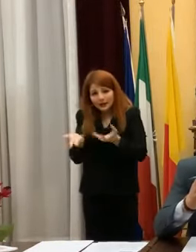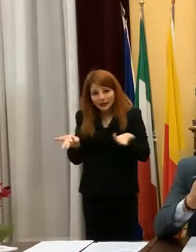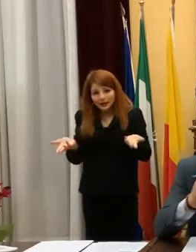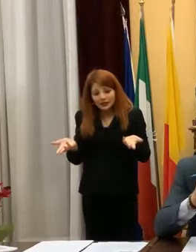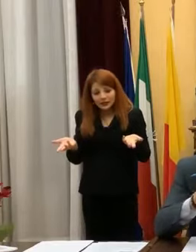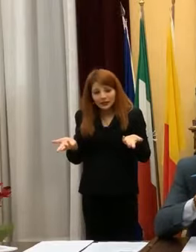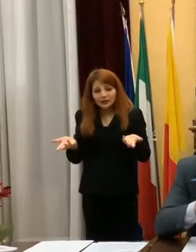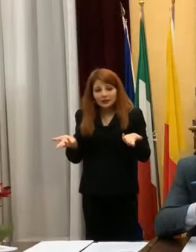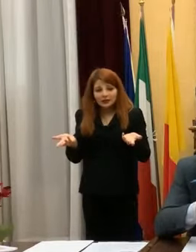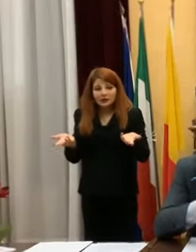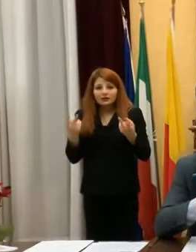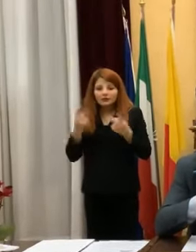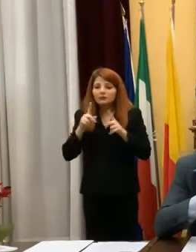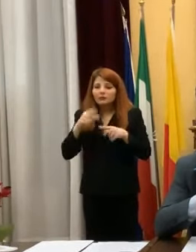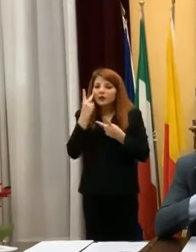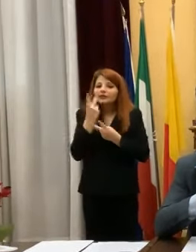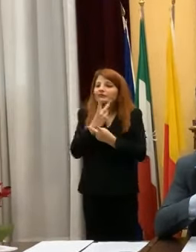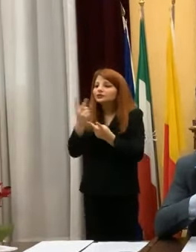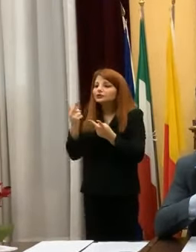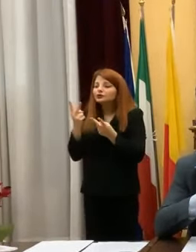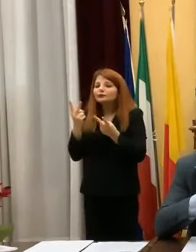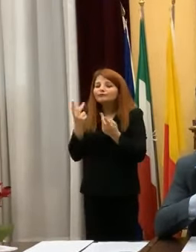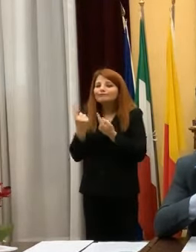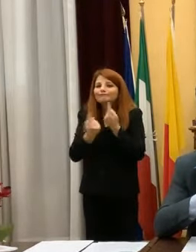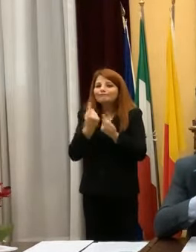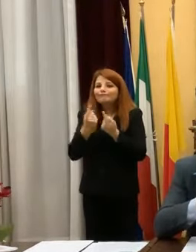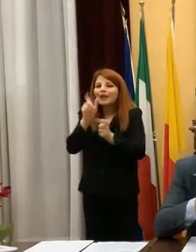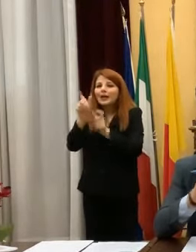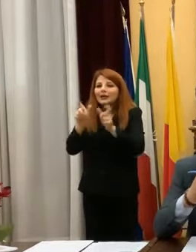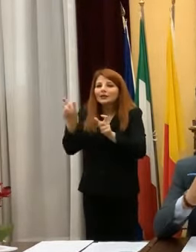e naturalmente noi eravamo